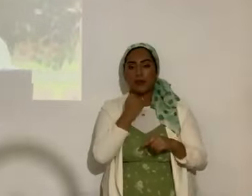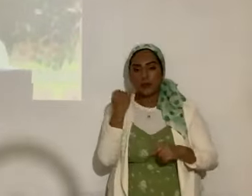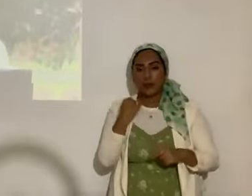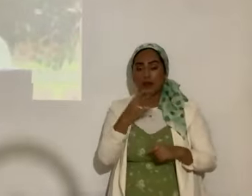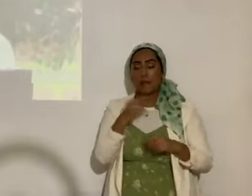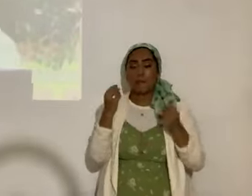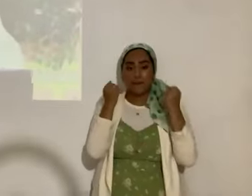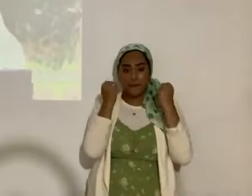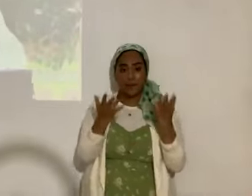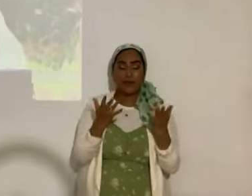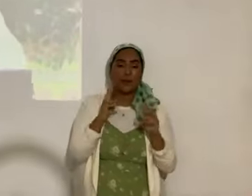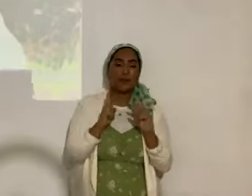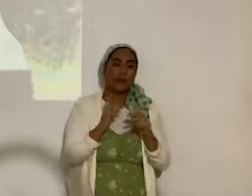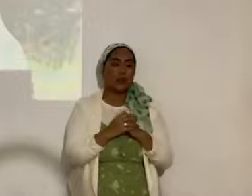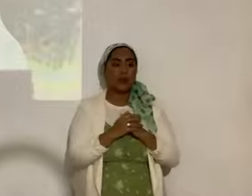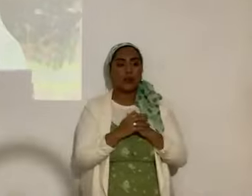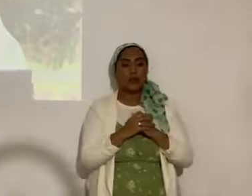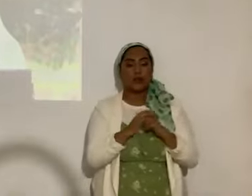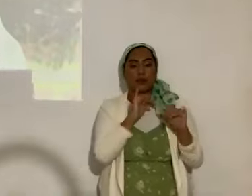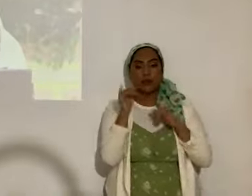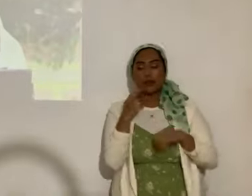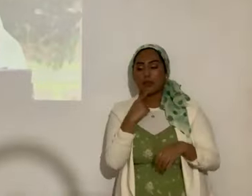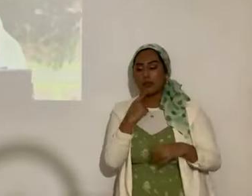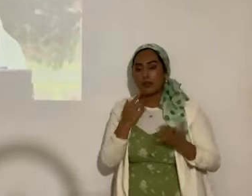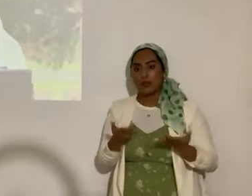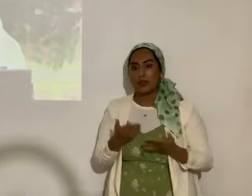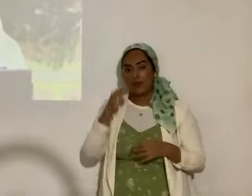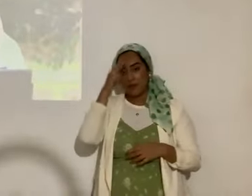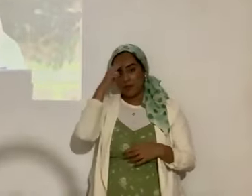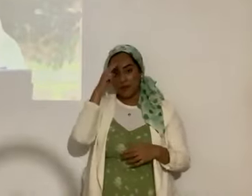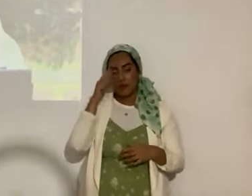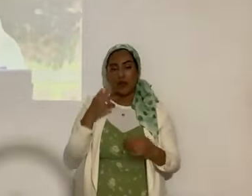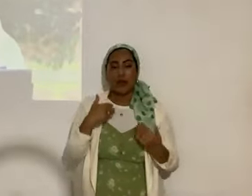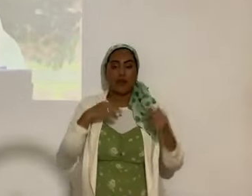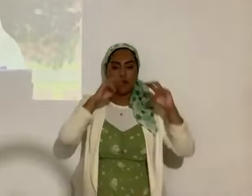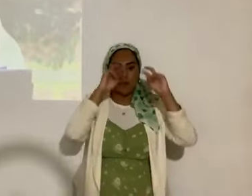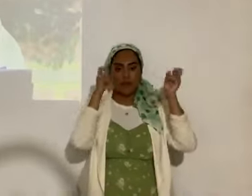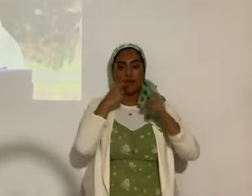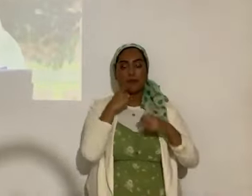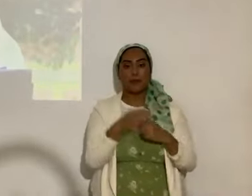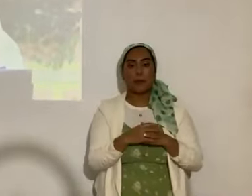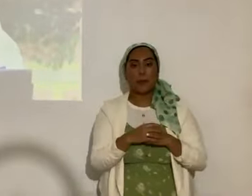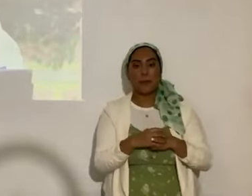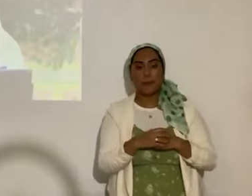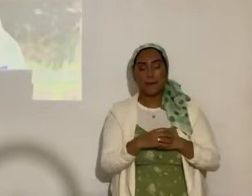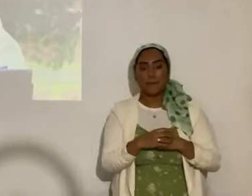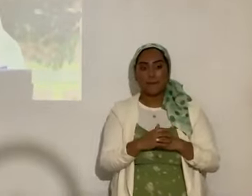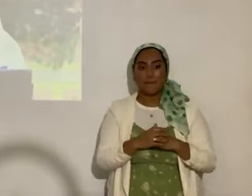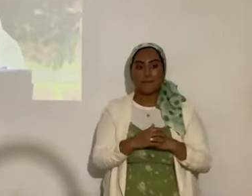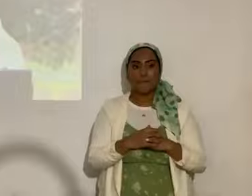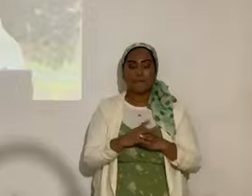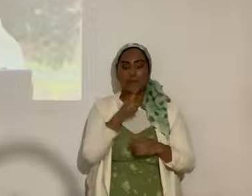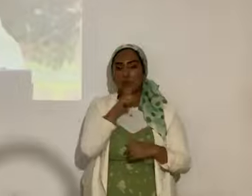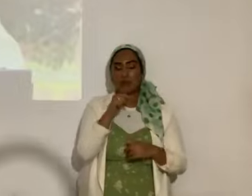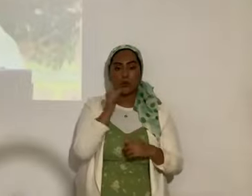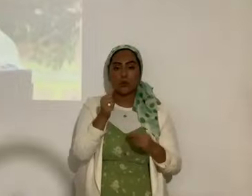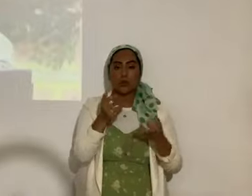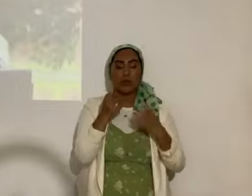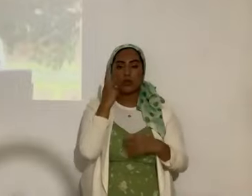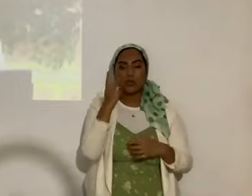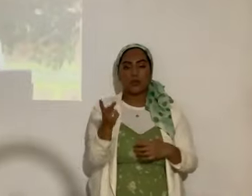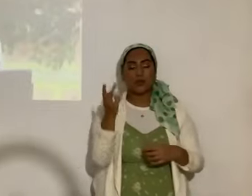Israel y muchos gentiles como decimos aquí en México hay un dicho que dicen se hace de la vista gorda no quieren ver